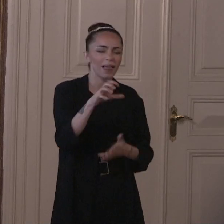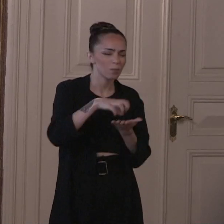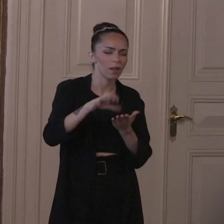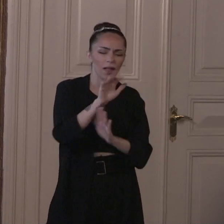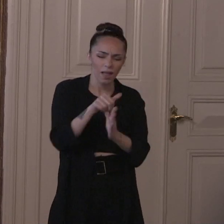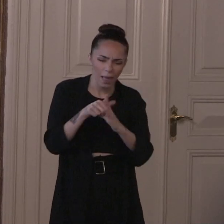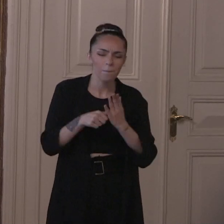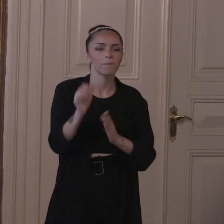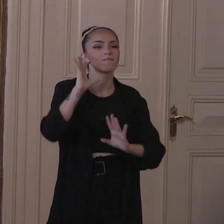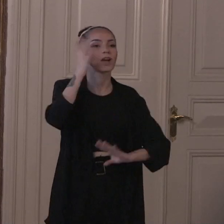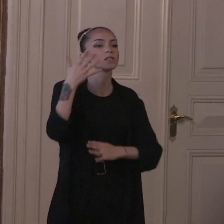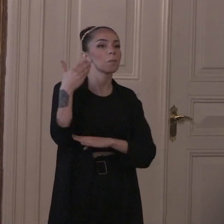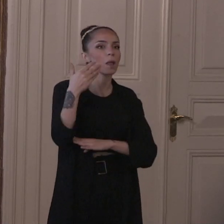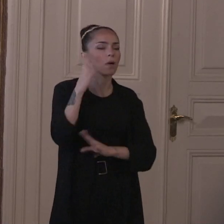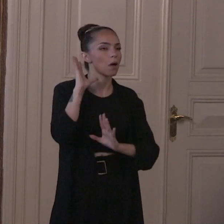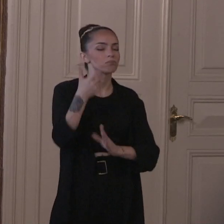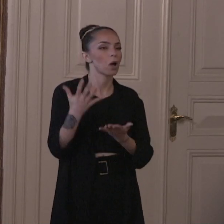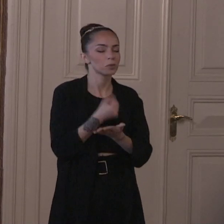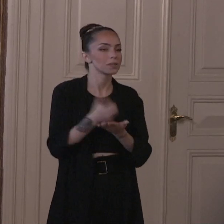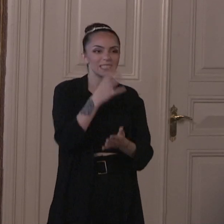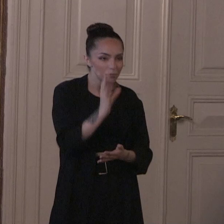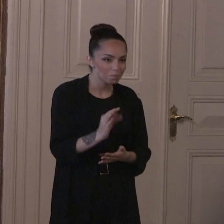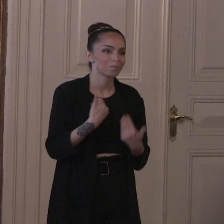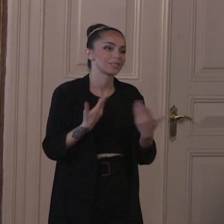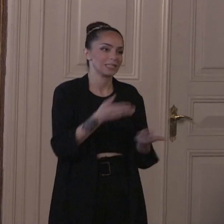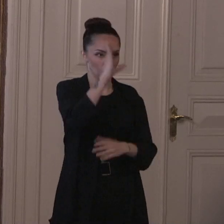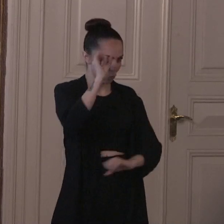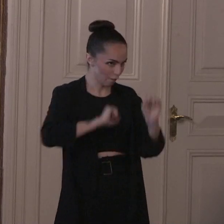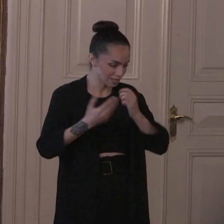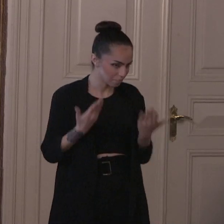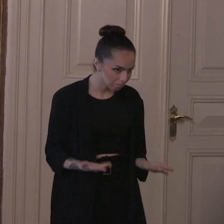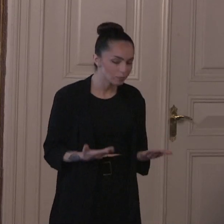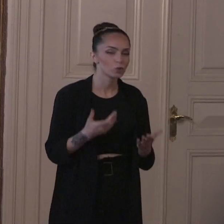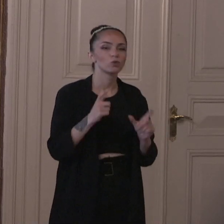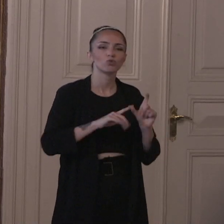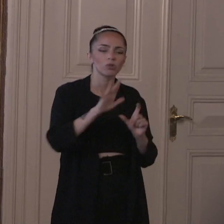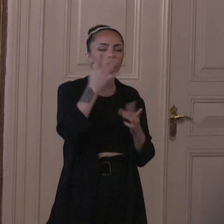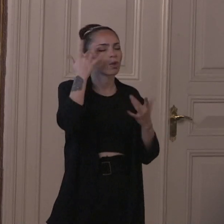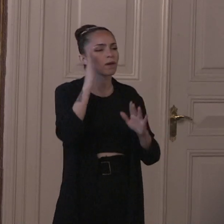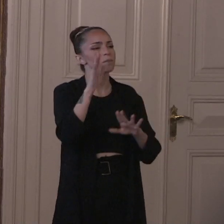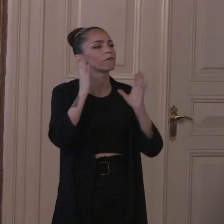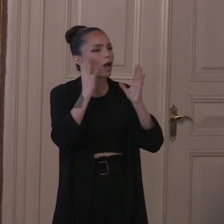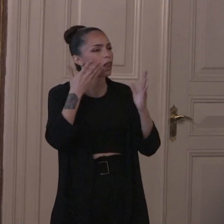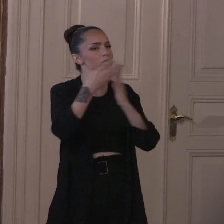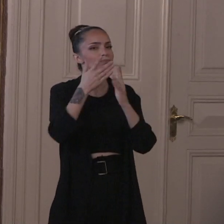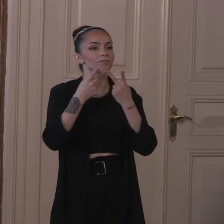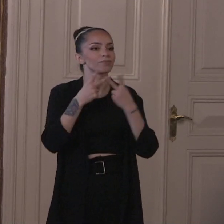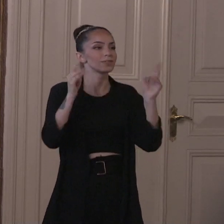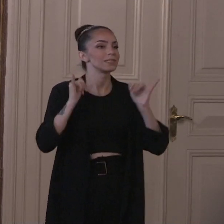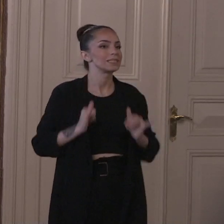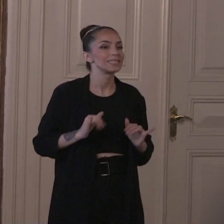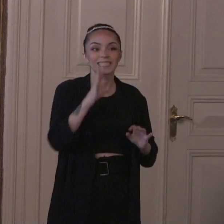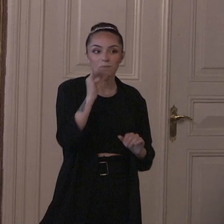çok bayrak kazanan 3. üniversite, sosyo-kültürel faaliyetlerle erişilebilirlik kategorisinde bize en çok